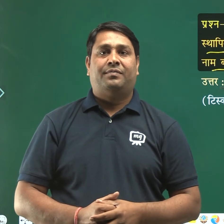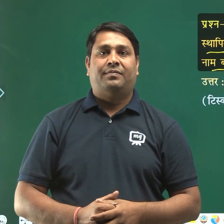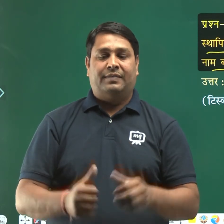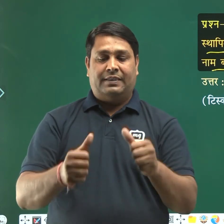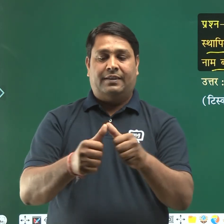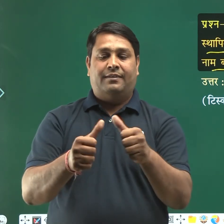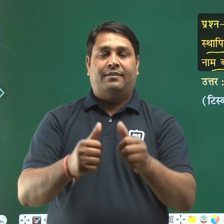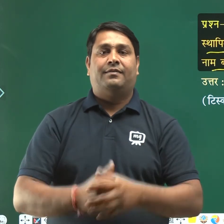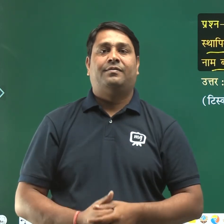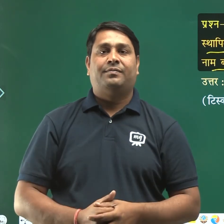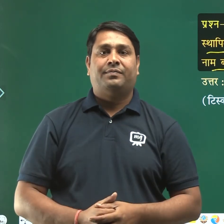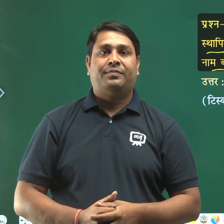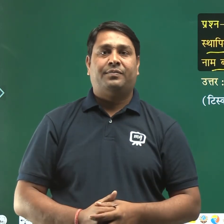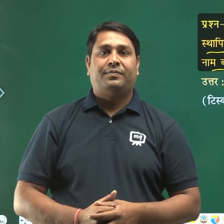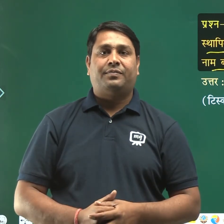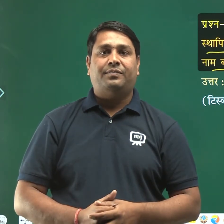उत्तर,